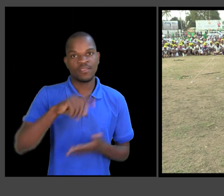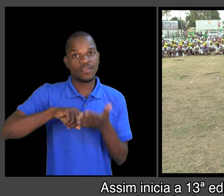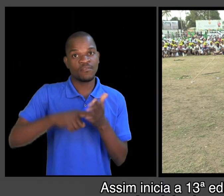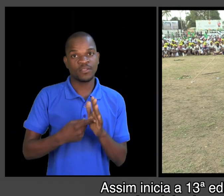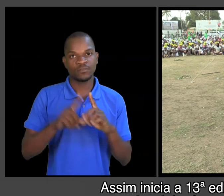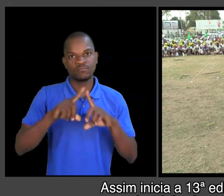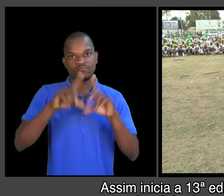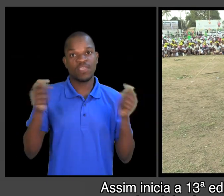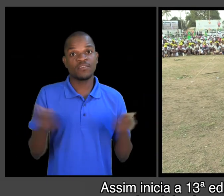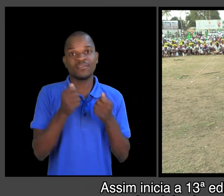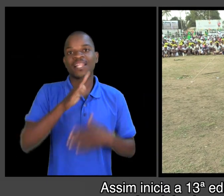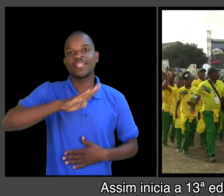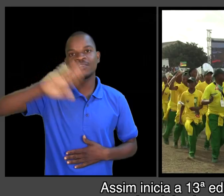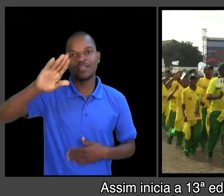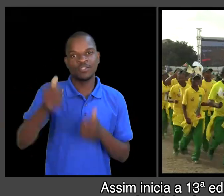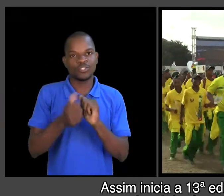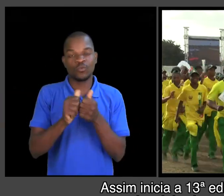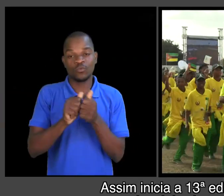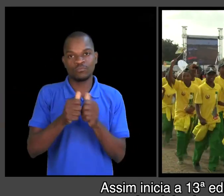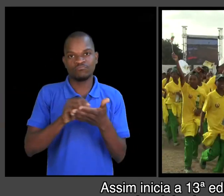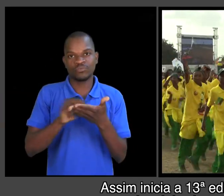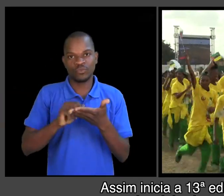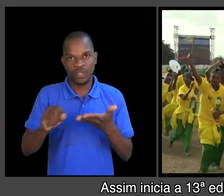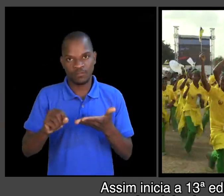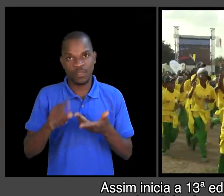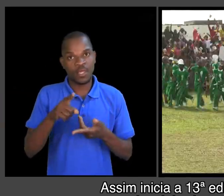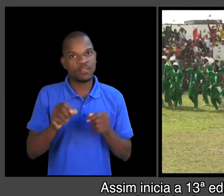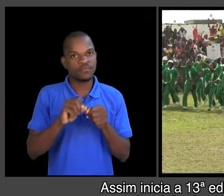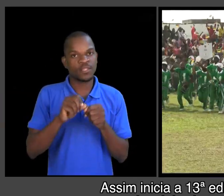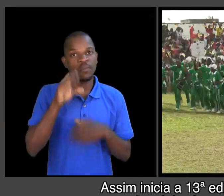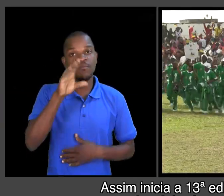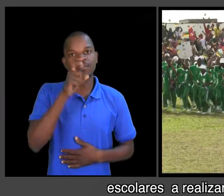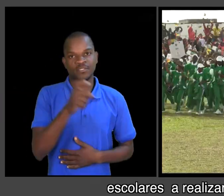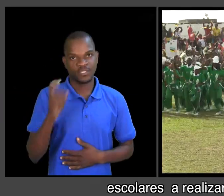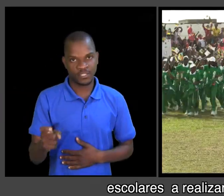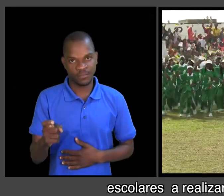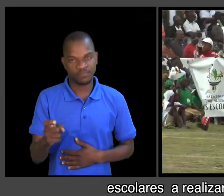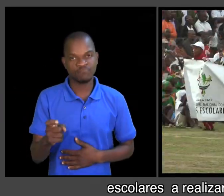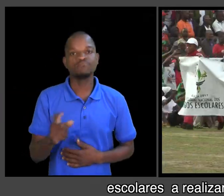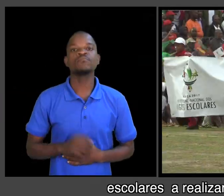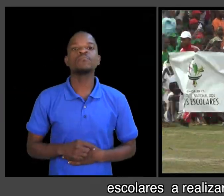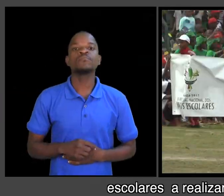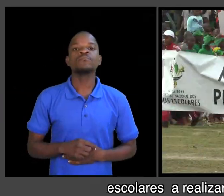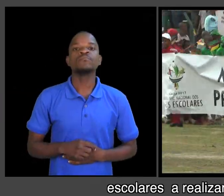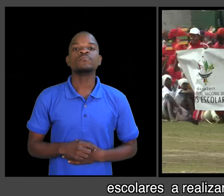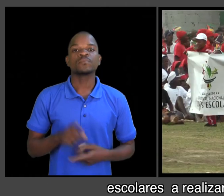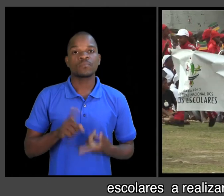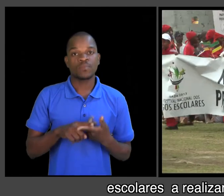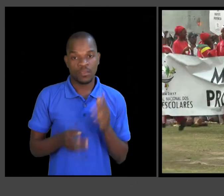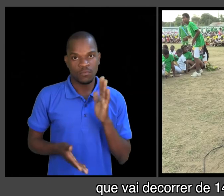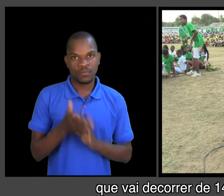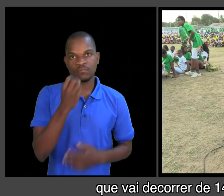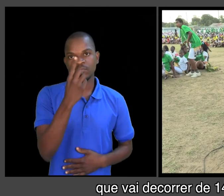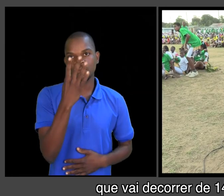Assim inicia a 13ª edição do Festival Nacional dos Jogos Desportivos Escolar a realizar-se em Gaza,